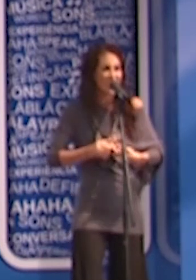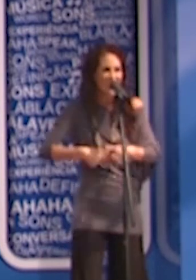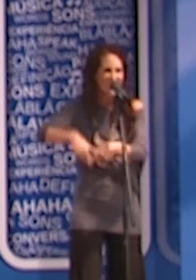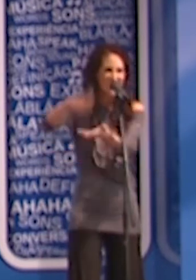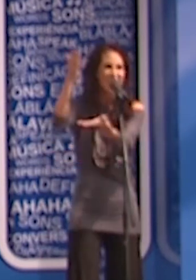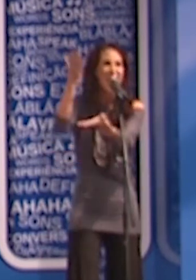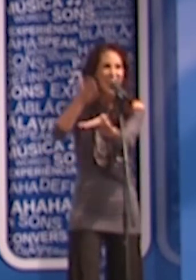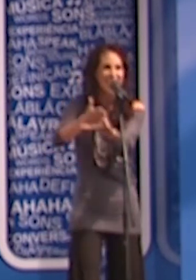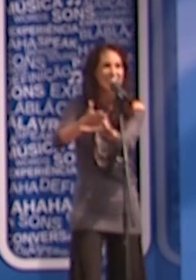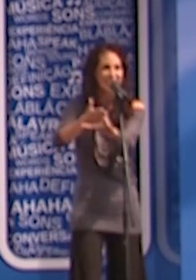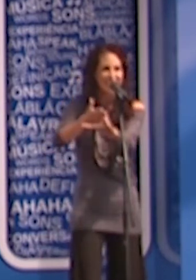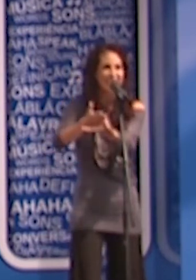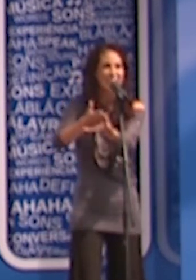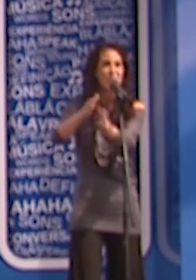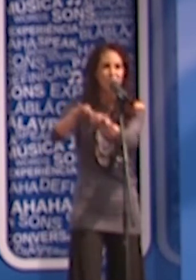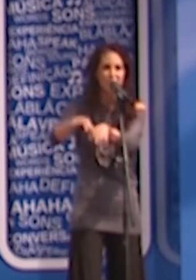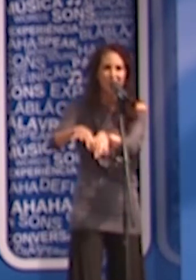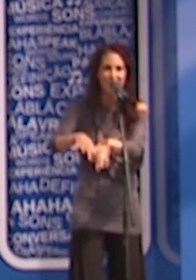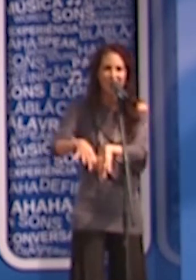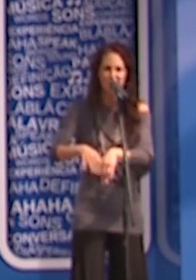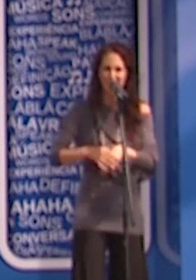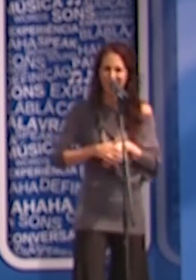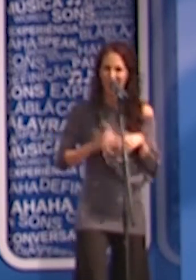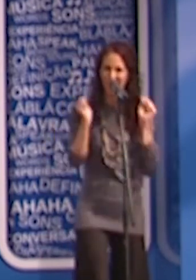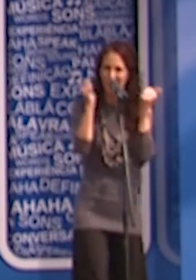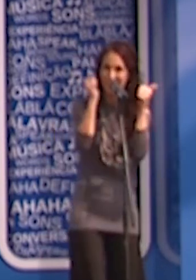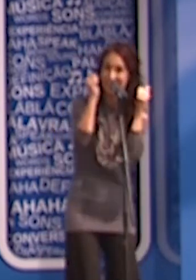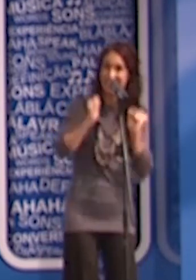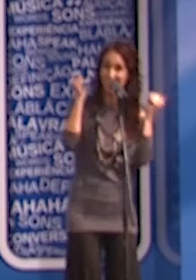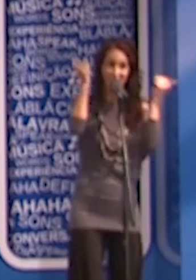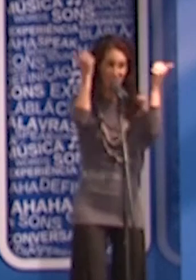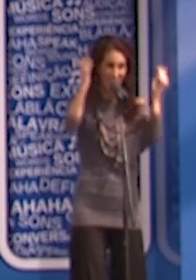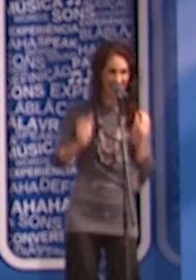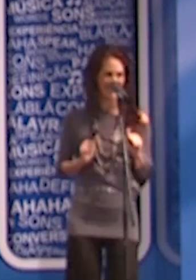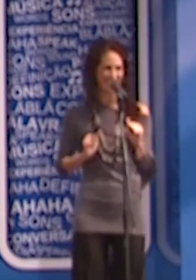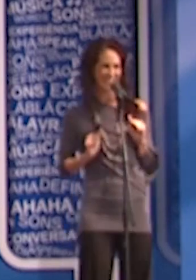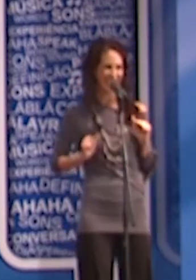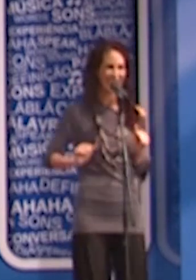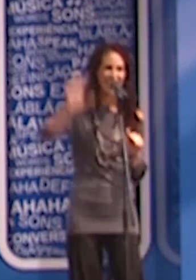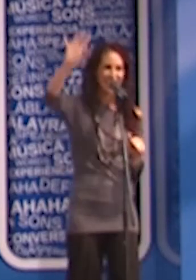coração, até ao fim. Espetáculo! Mais uma!